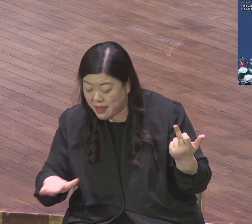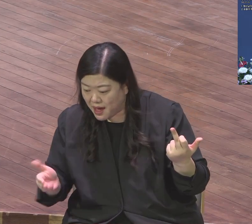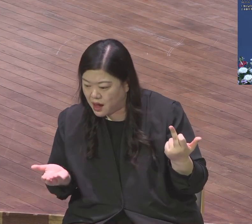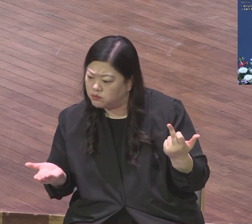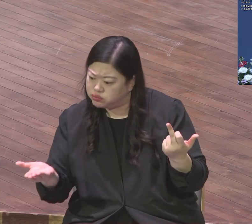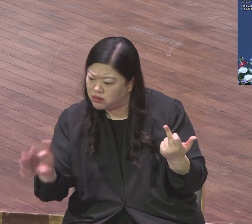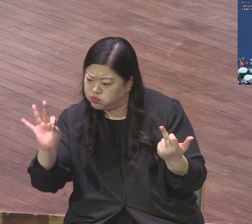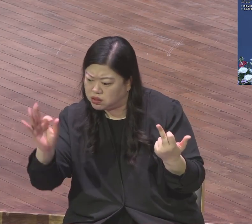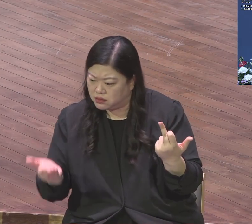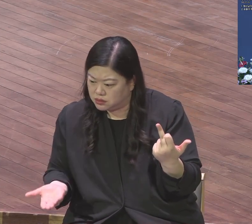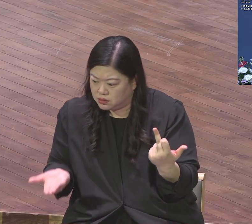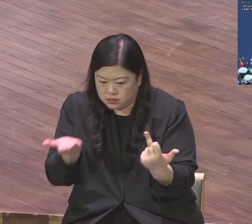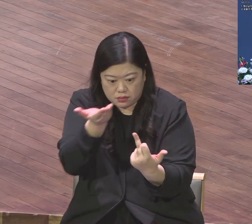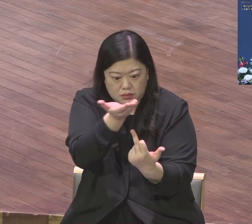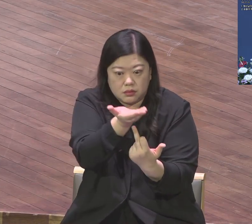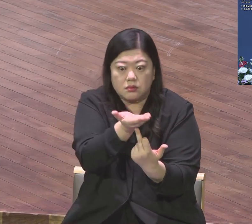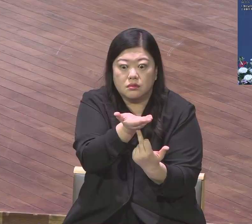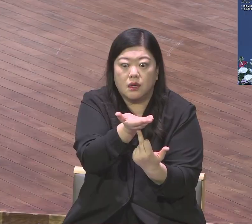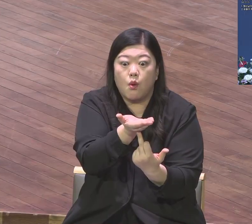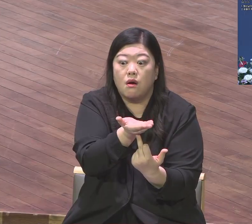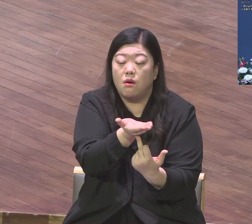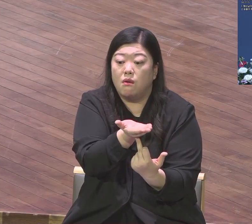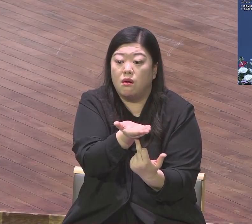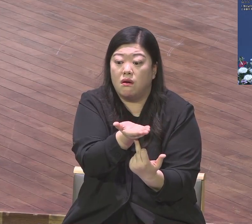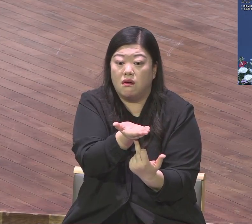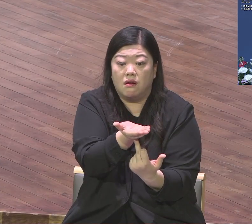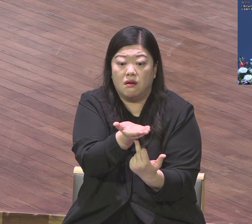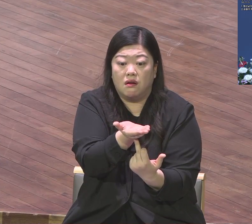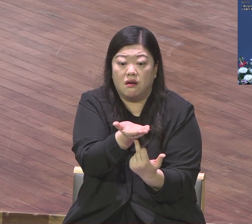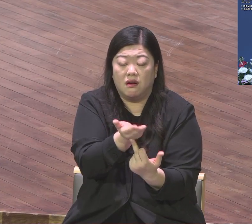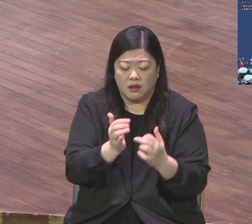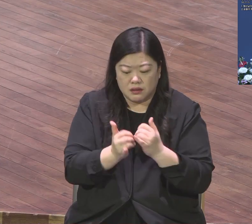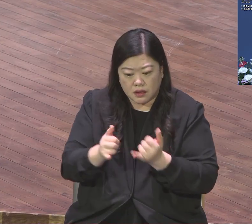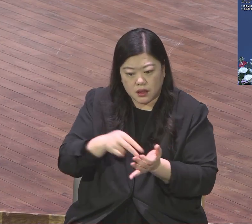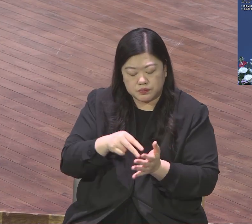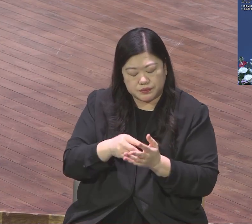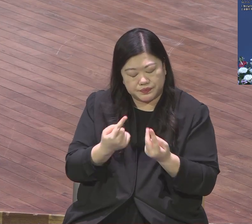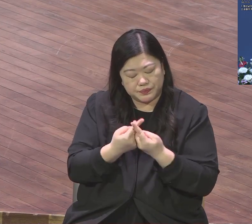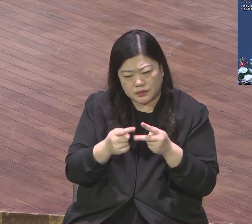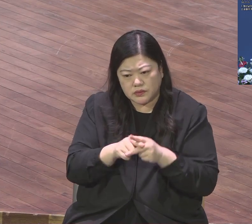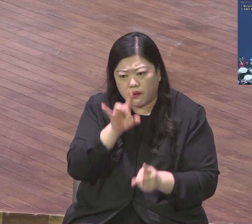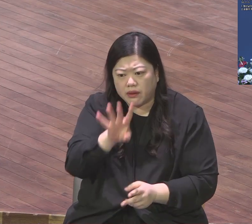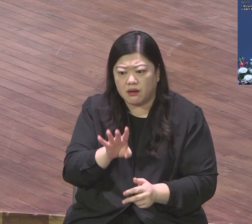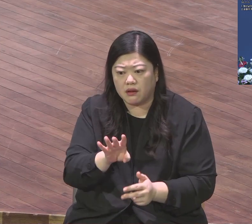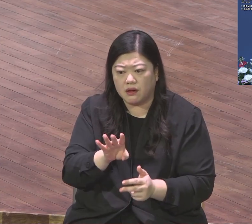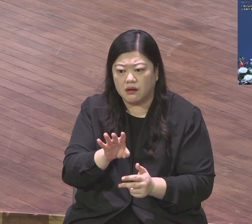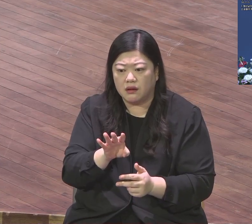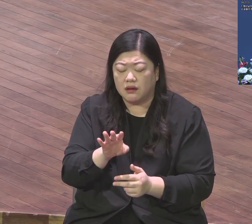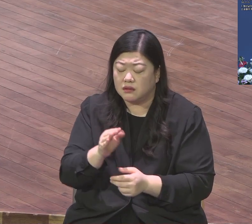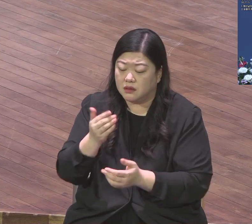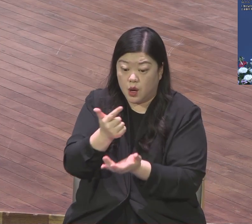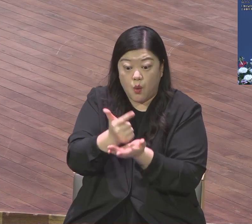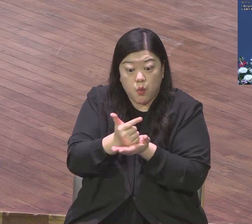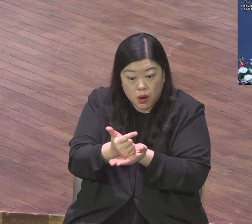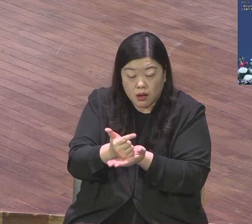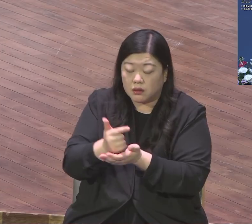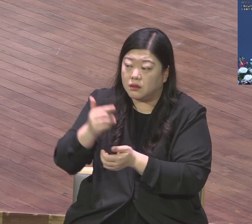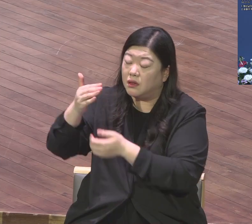인간 이성과 상식과 경험으로는 도저히 수용할 수가 없지요. 그런데 노아는